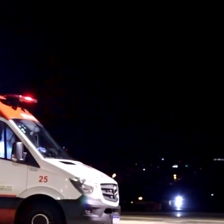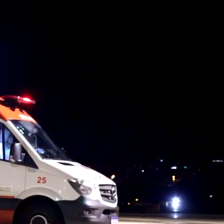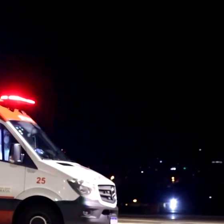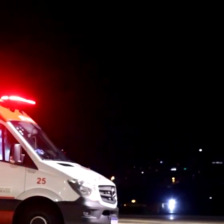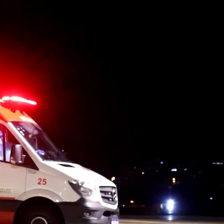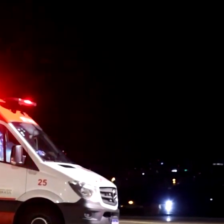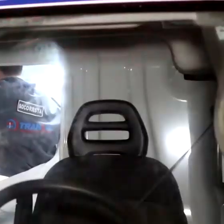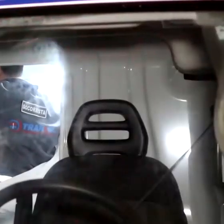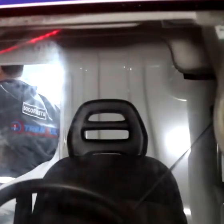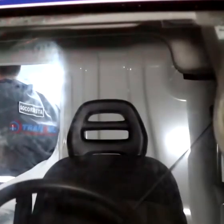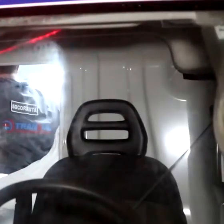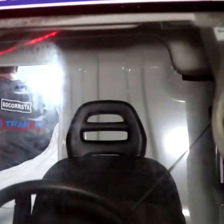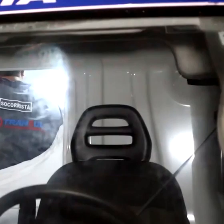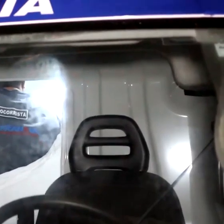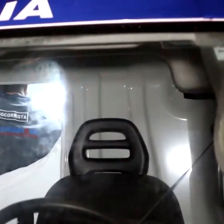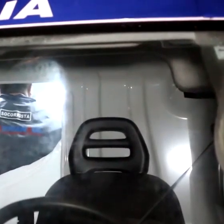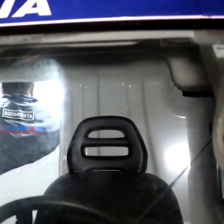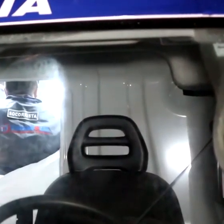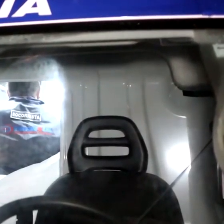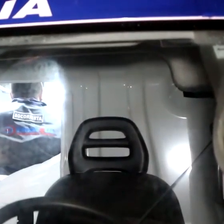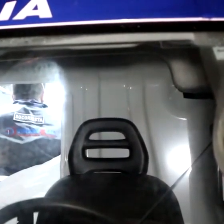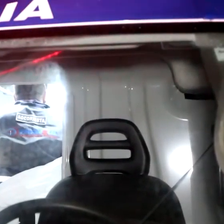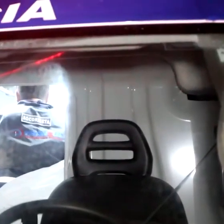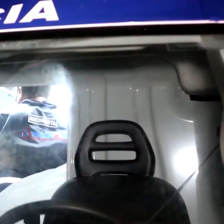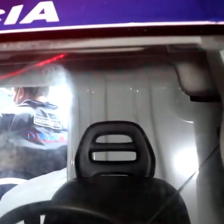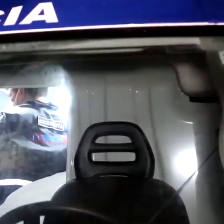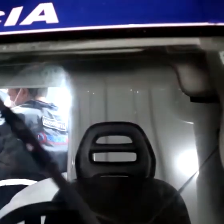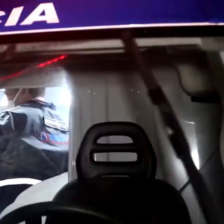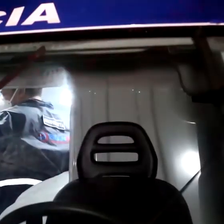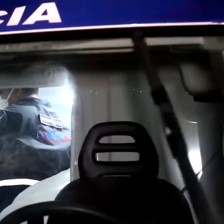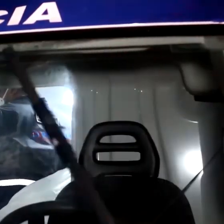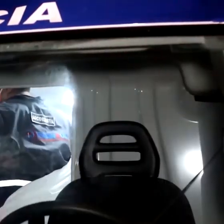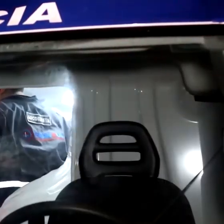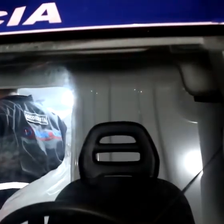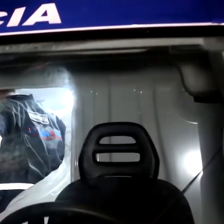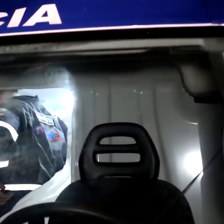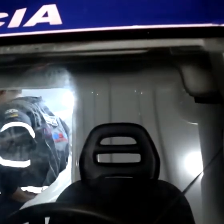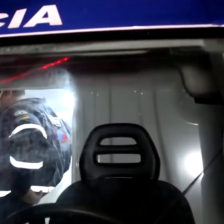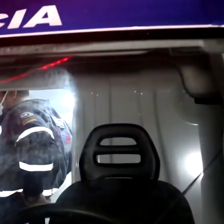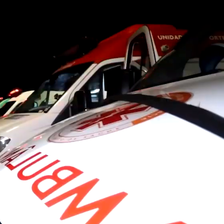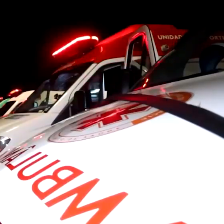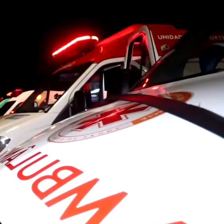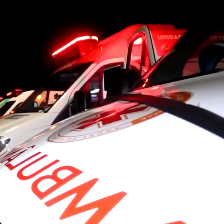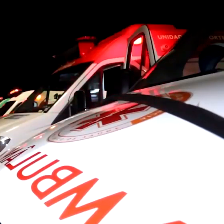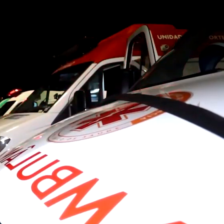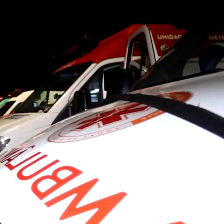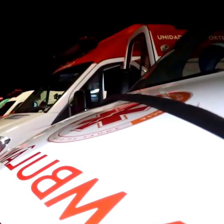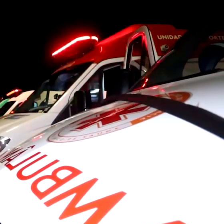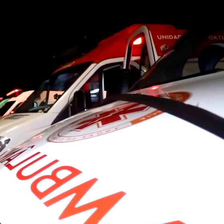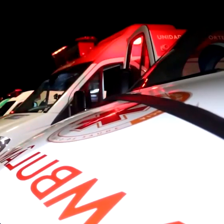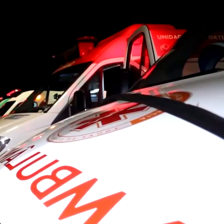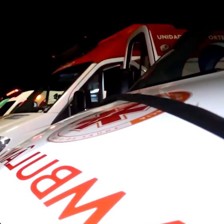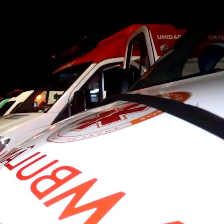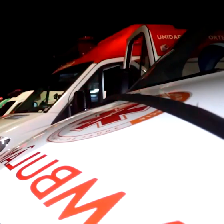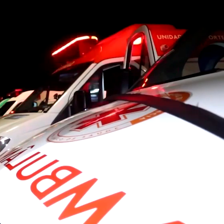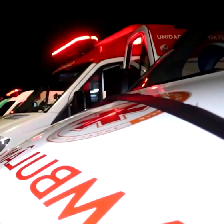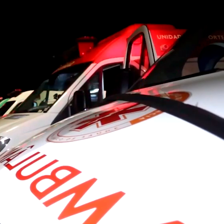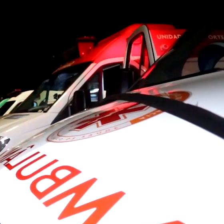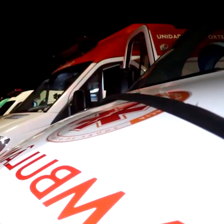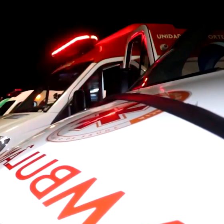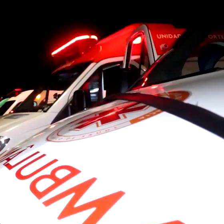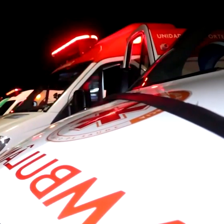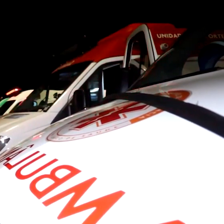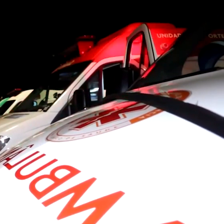falta de médicos para atuarem na Linha de Frente porém alguns profissionais de outros estados já estão chegando e já assumindo